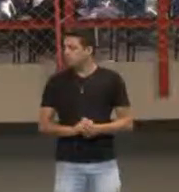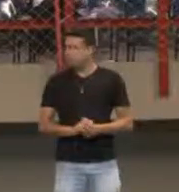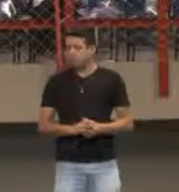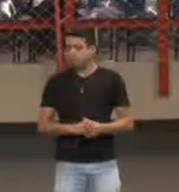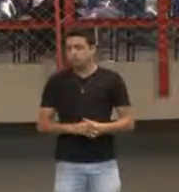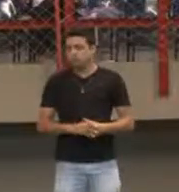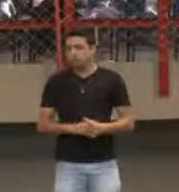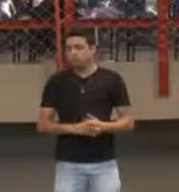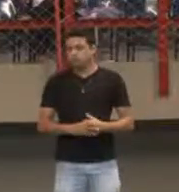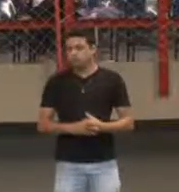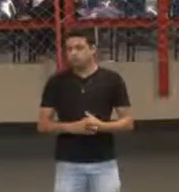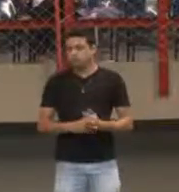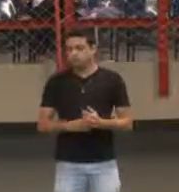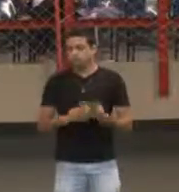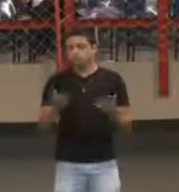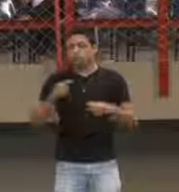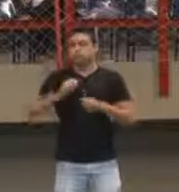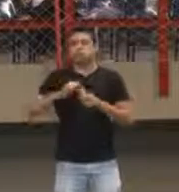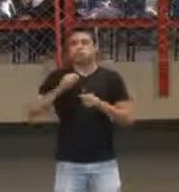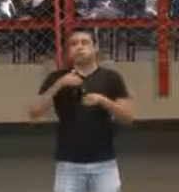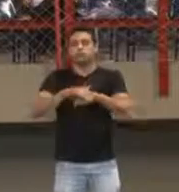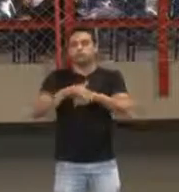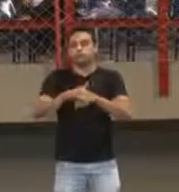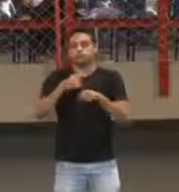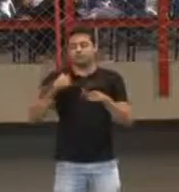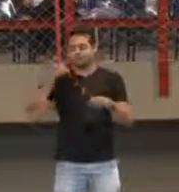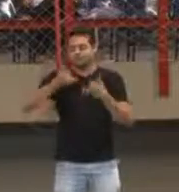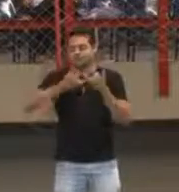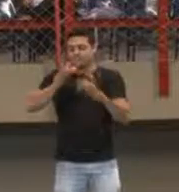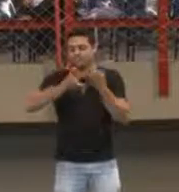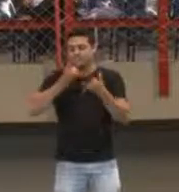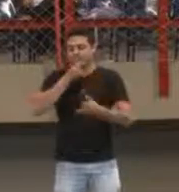O que é que você vai fazer hoje à noite? Não, é brincadeira.